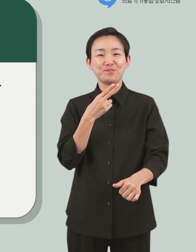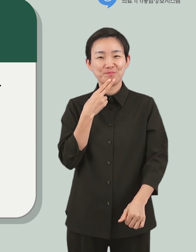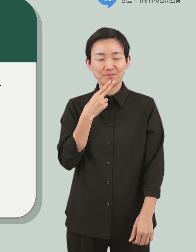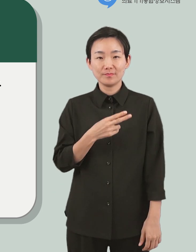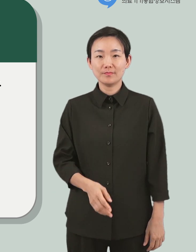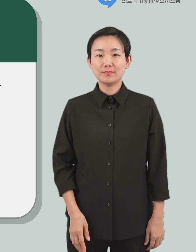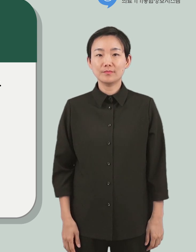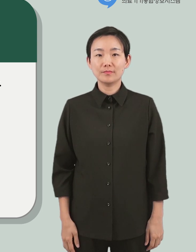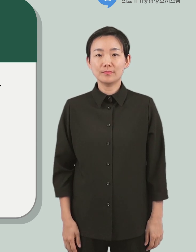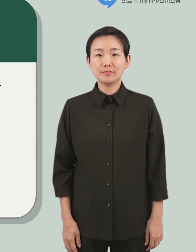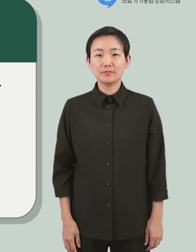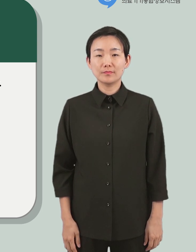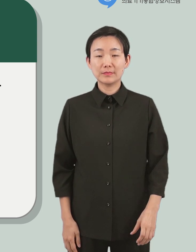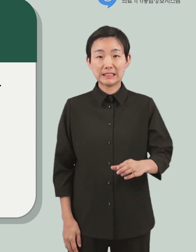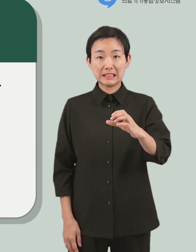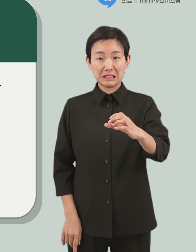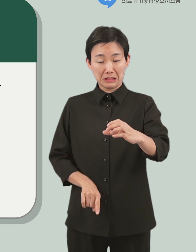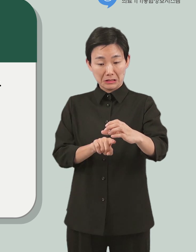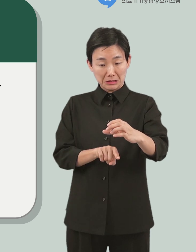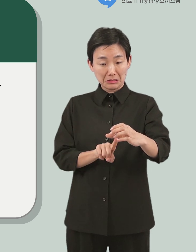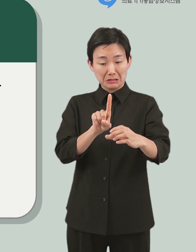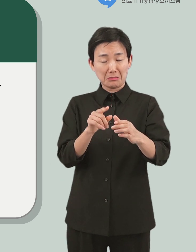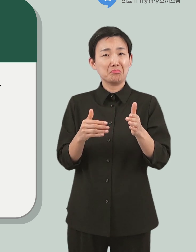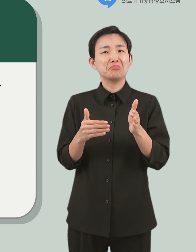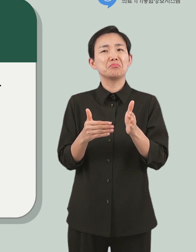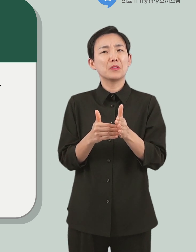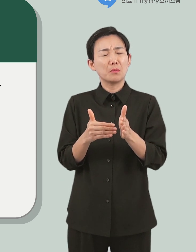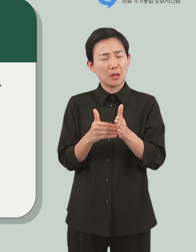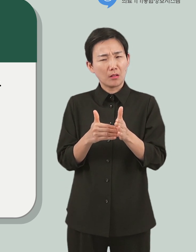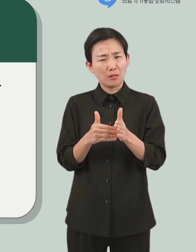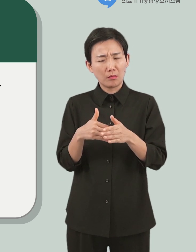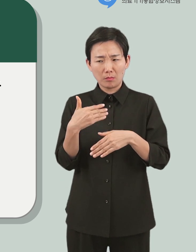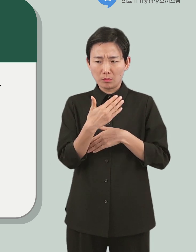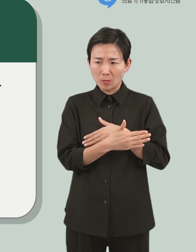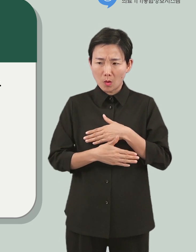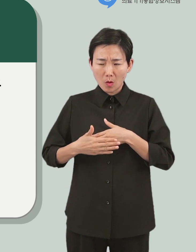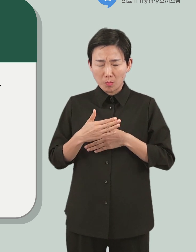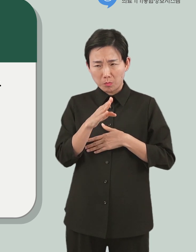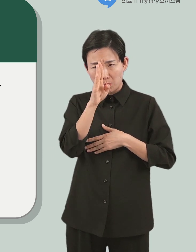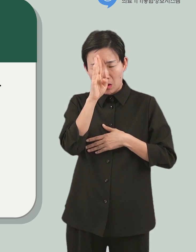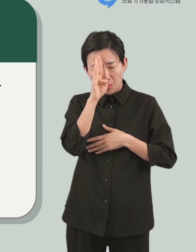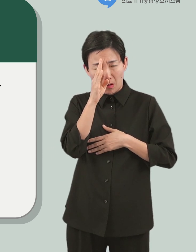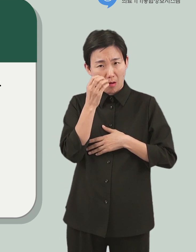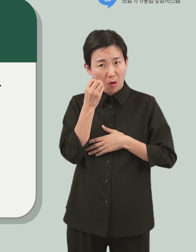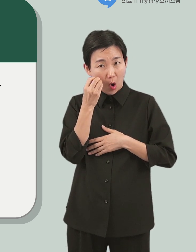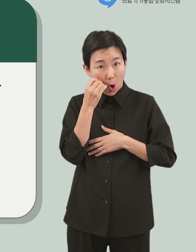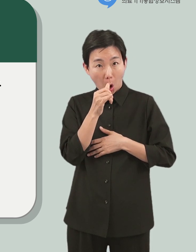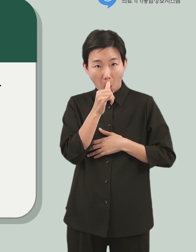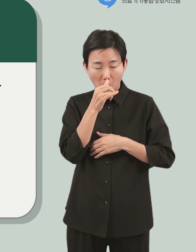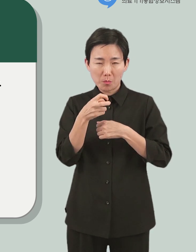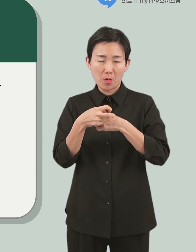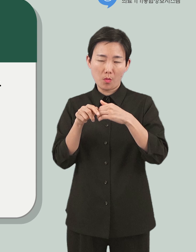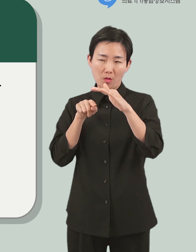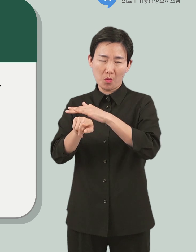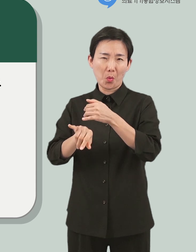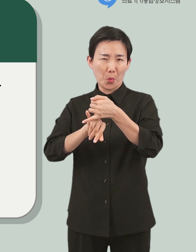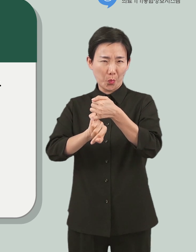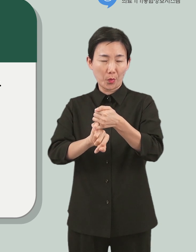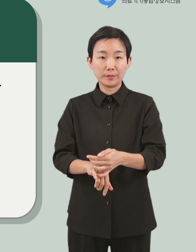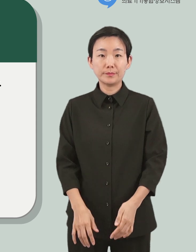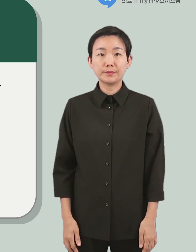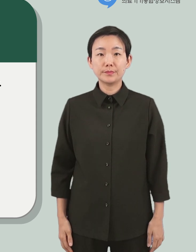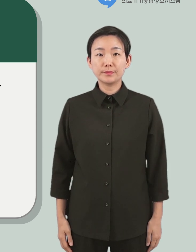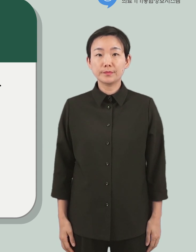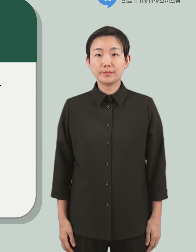간주합니다. 대조선 C에만 색띠가 나타난 경우 음성으로 간주합니다. 단, 음성 결과가 나타났더라도